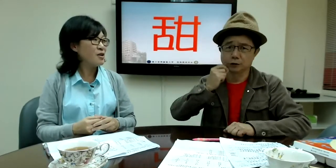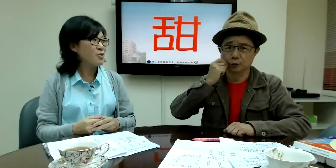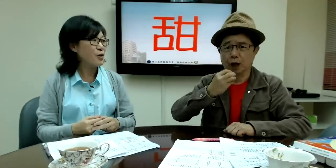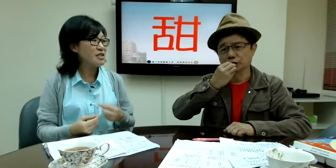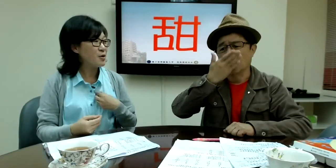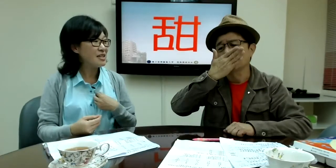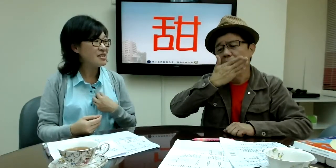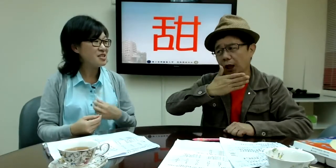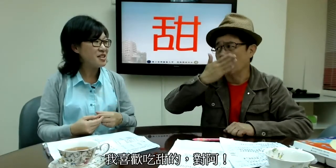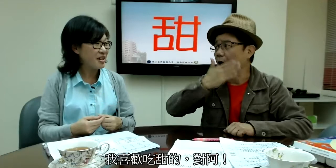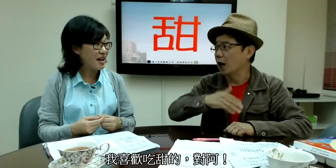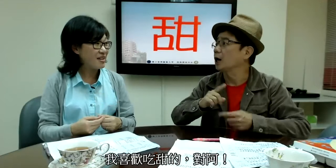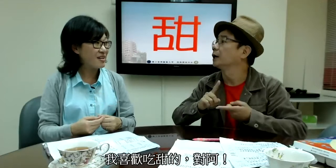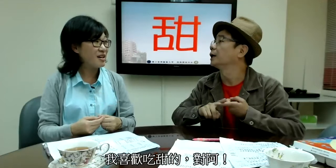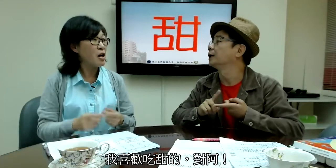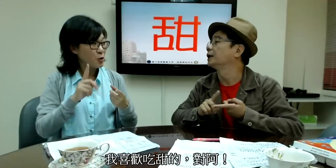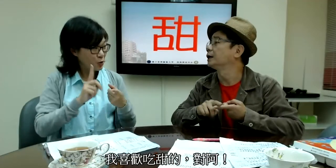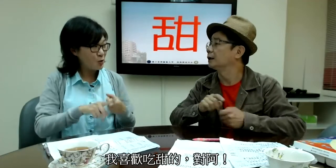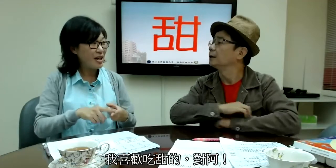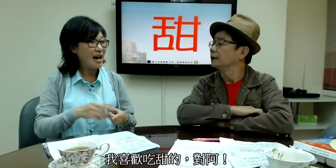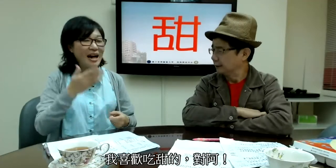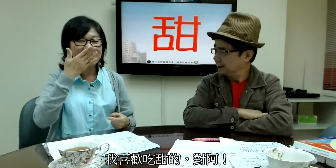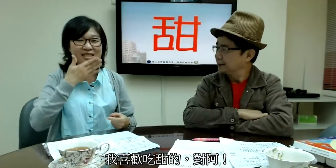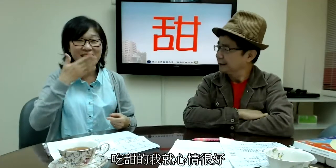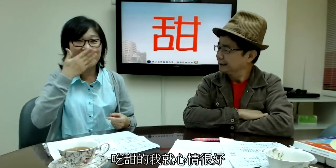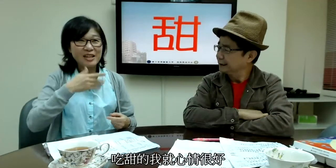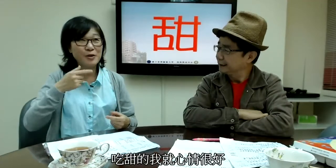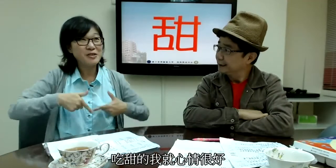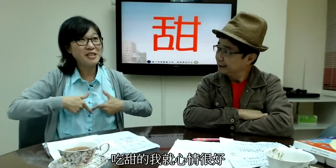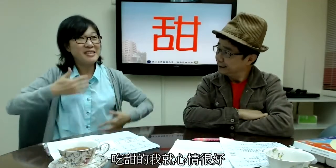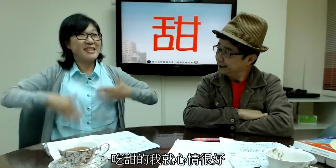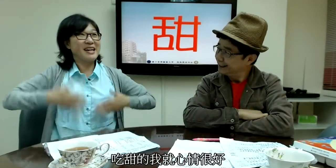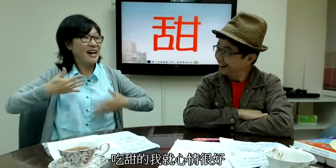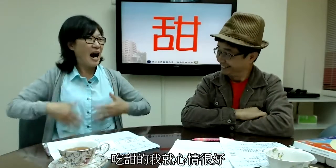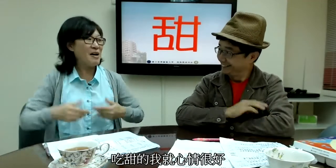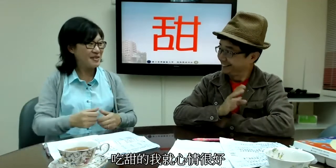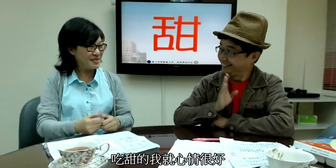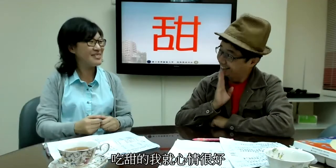我喜欢吃甜的。对呀、啊，吃甜的我就心情很好。